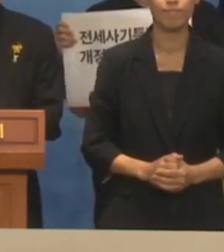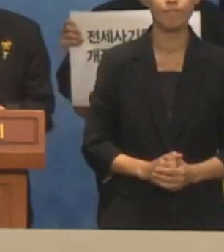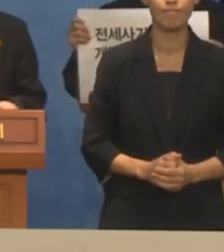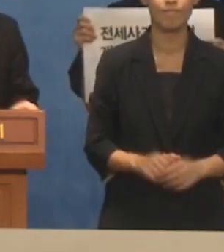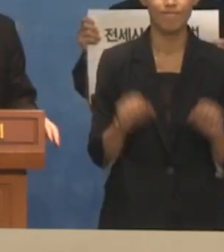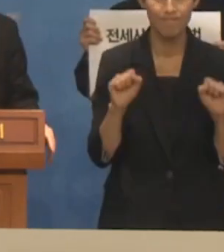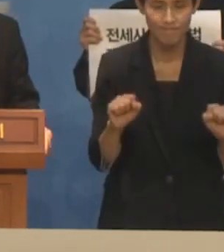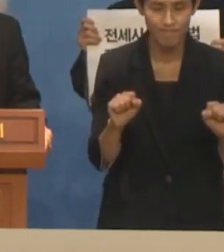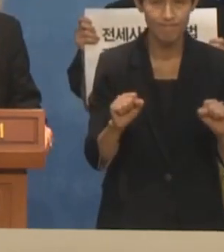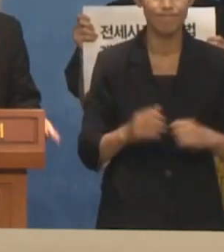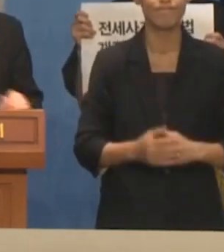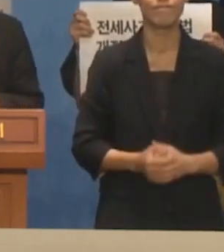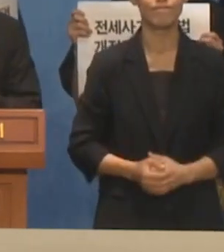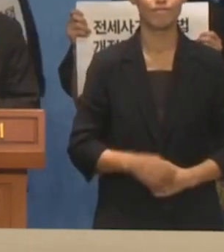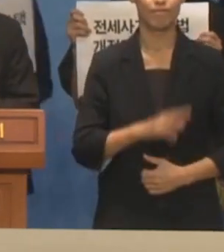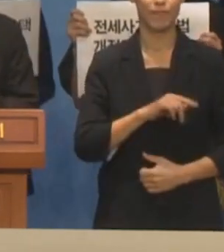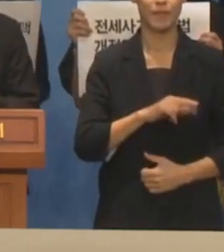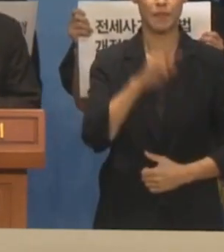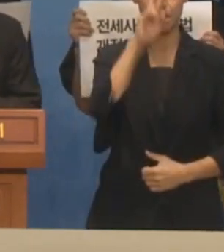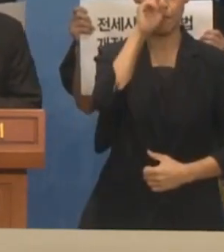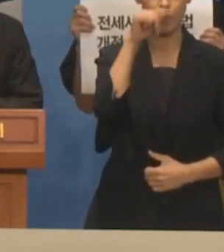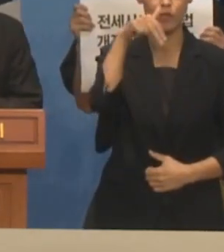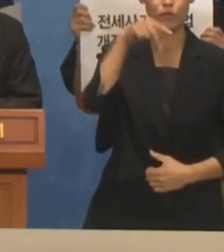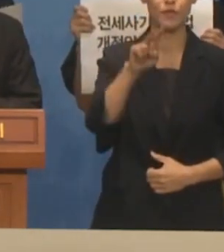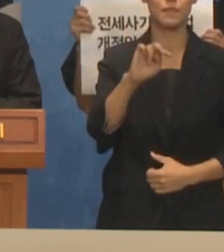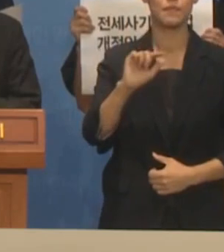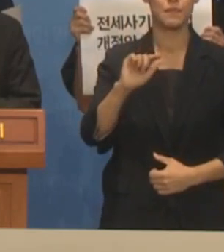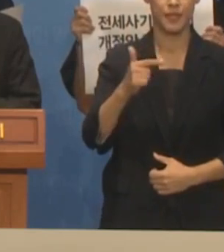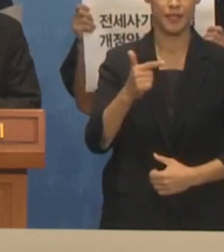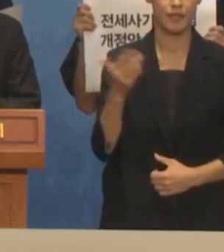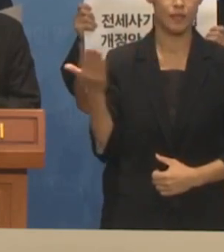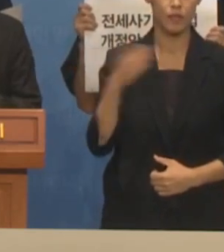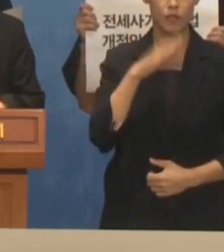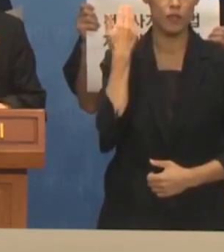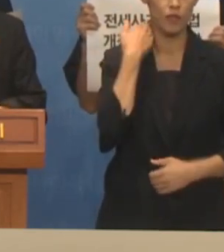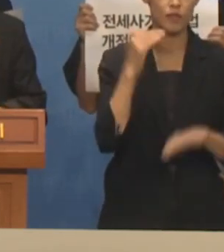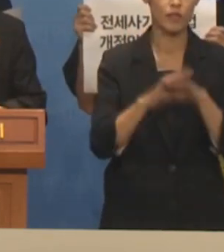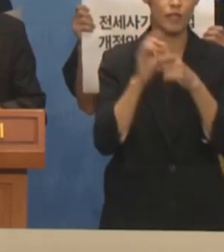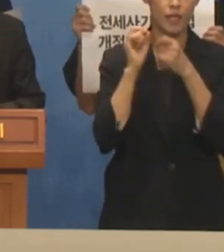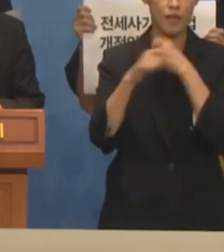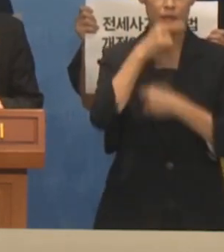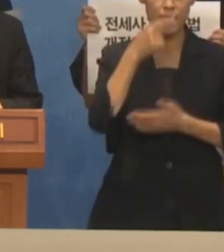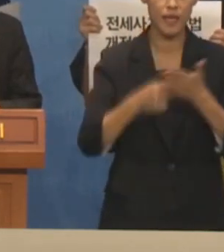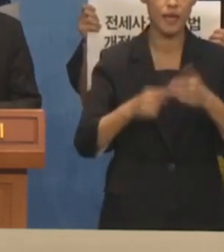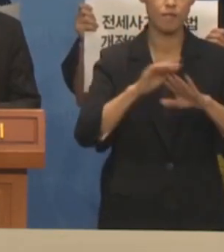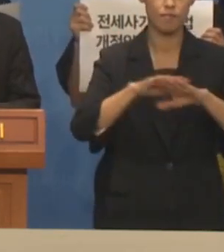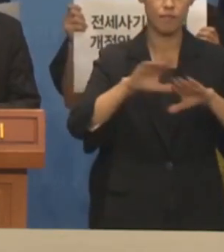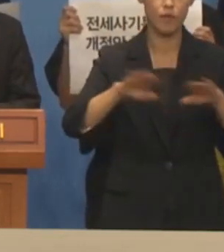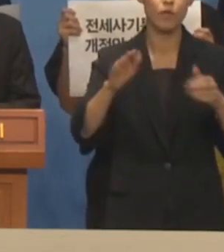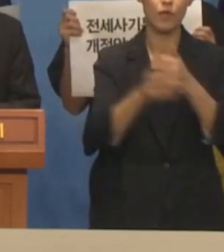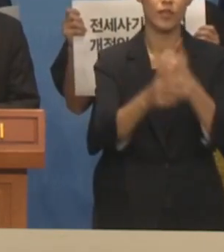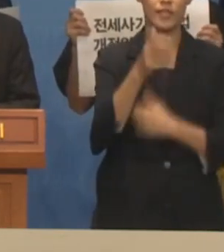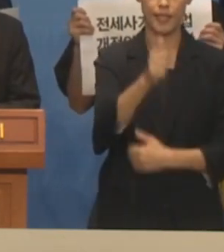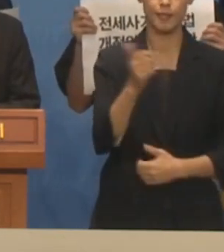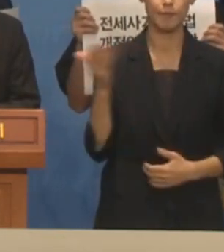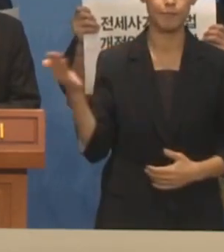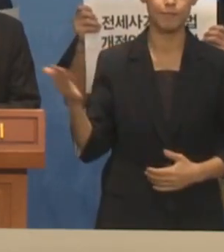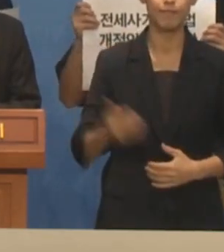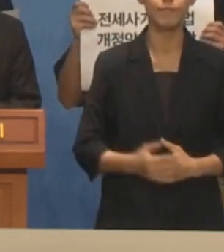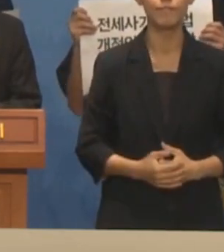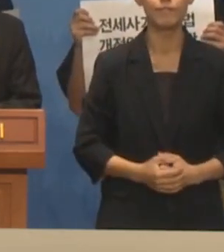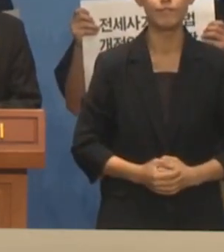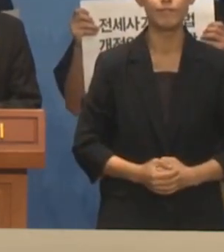예, 안녕하십니까. 더불어민주당 을지로위원장이자 전세사기 피해 대책위원회 위원장이기도 한